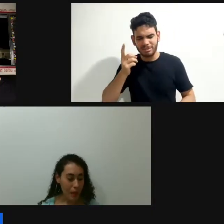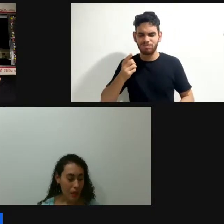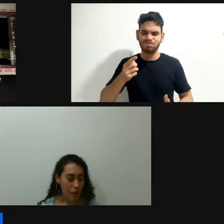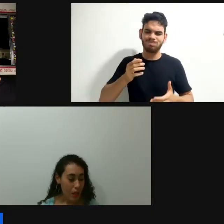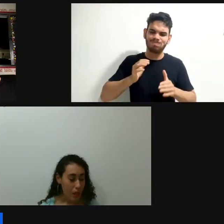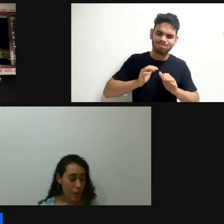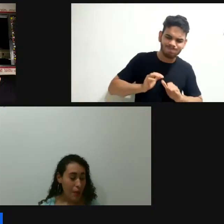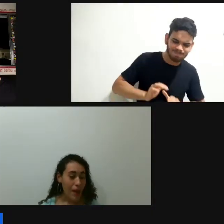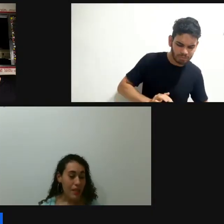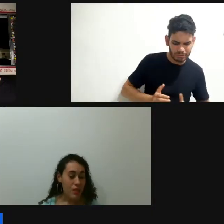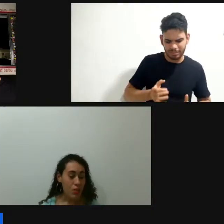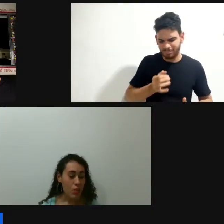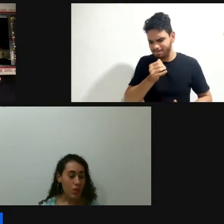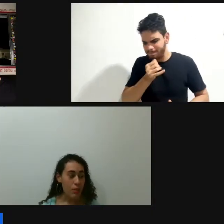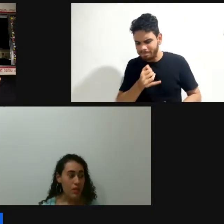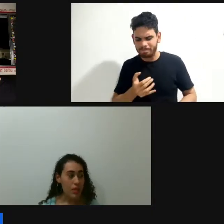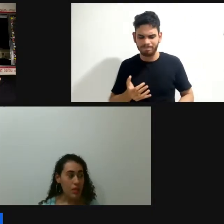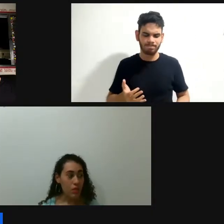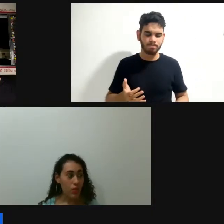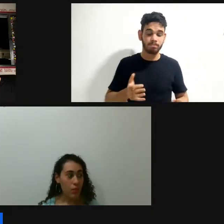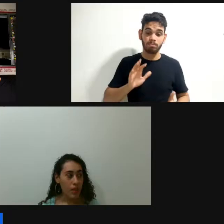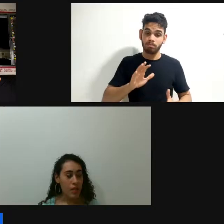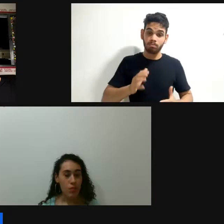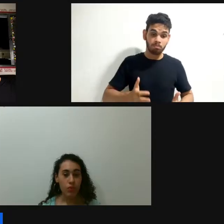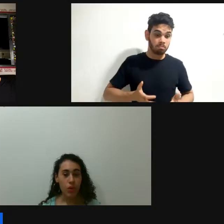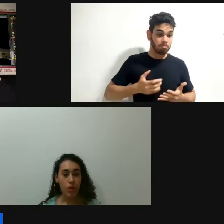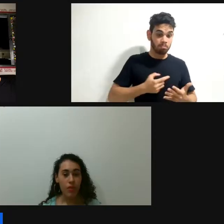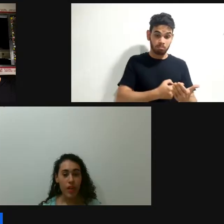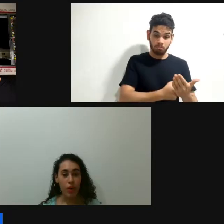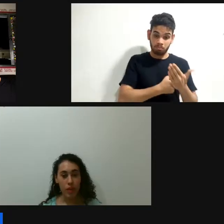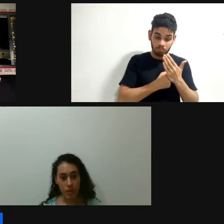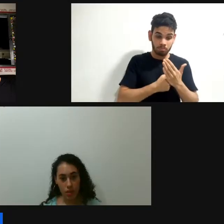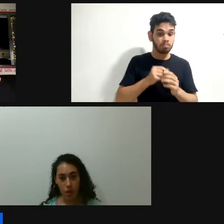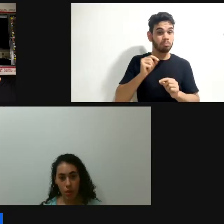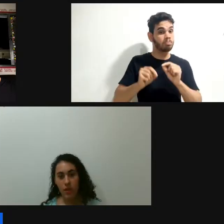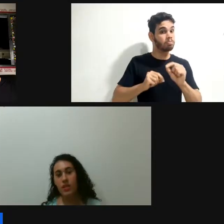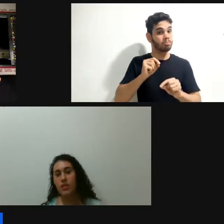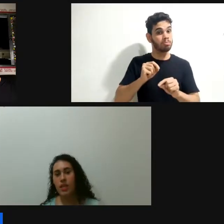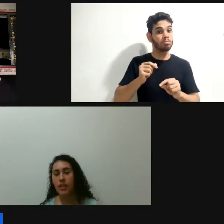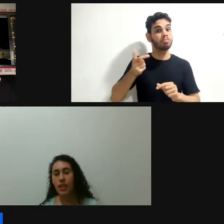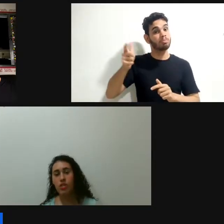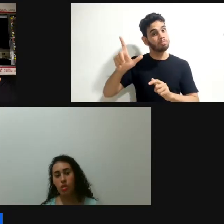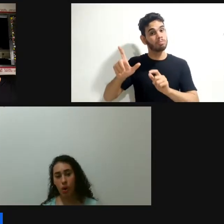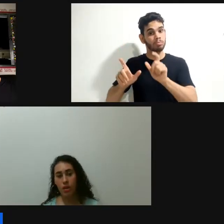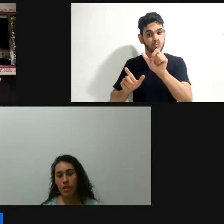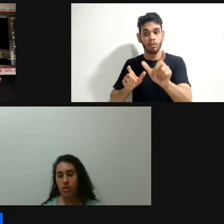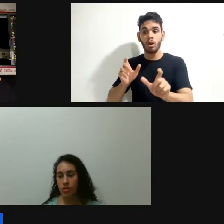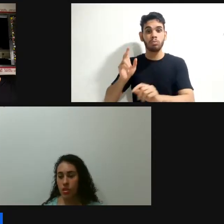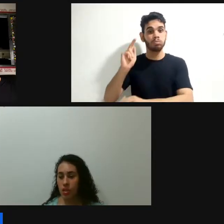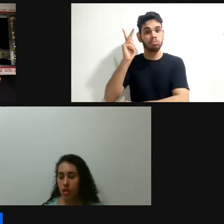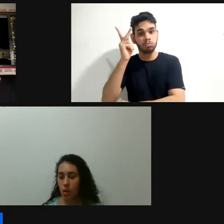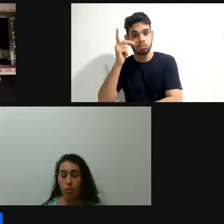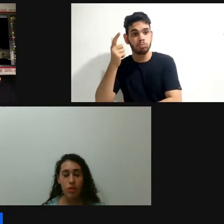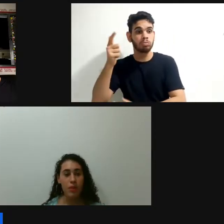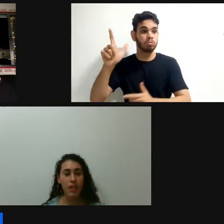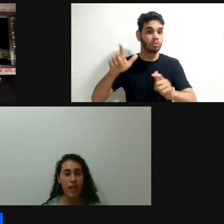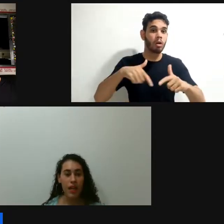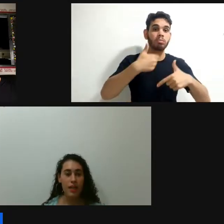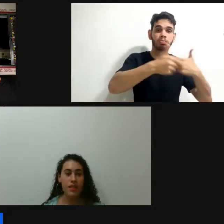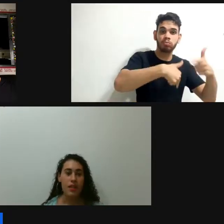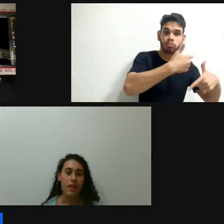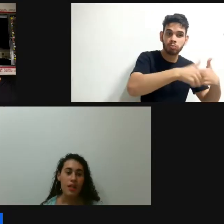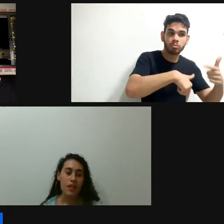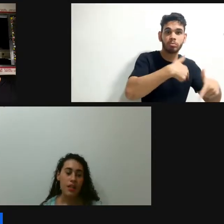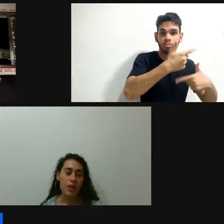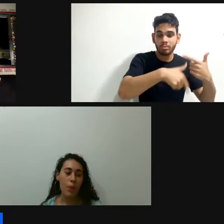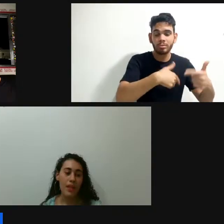desanimado, mas o que me incentivou mesmo foi ver outras obras e até histórias de outros